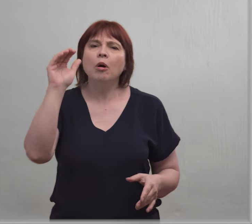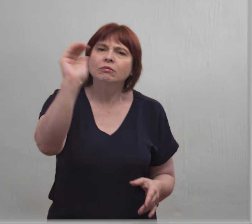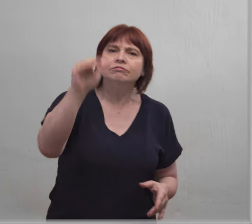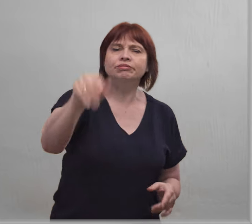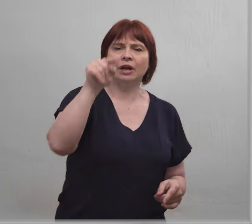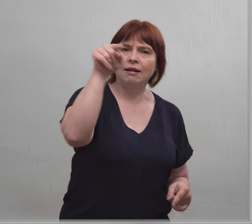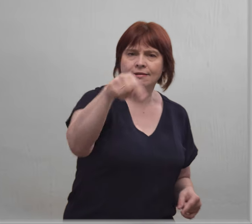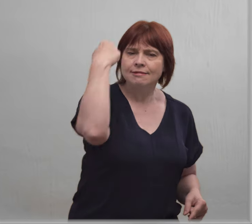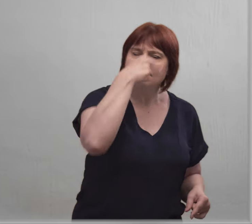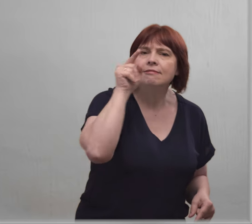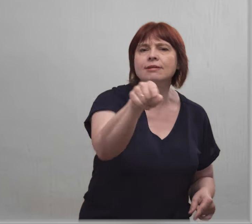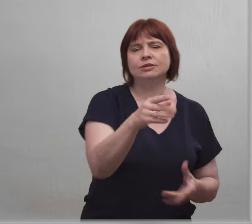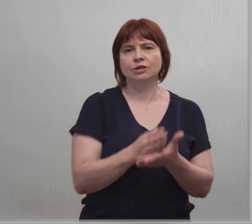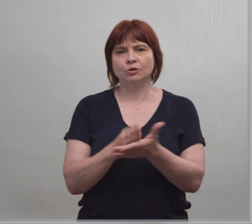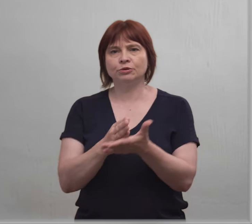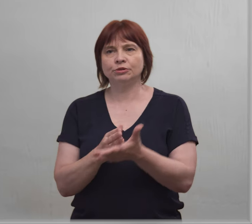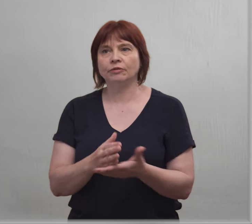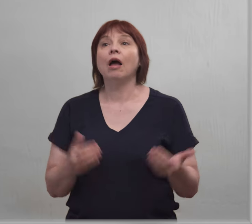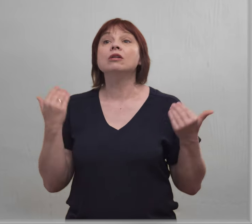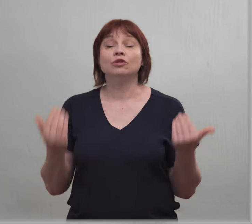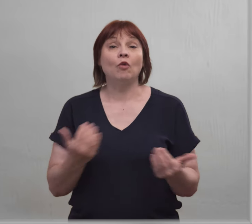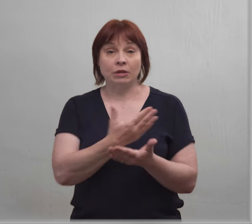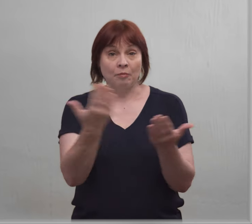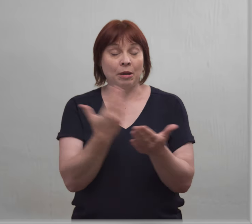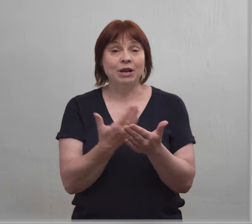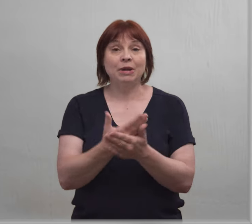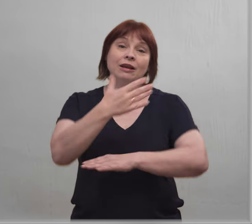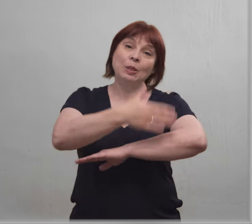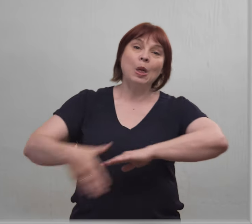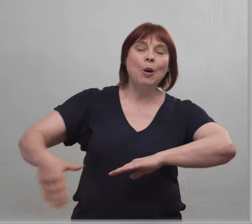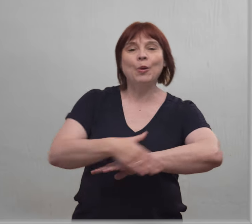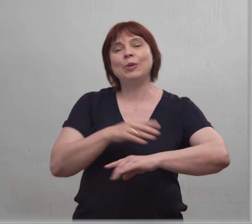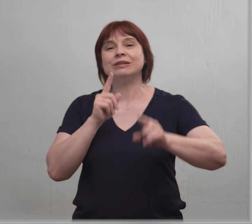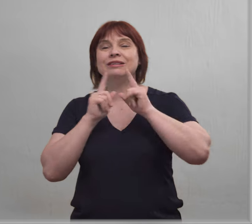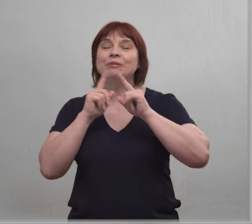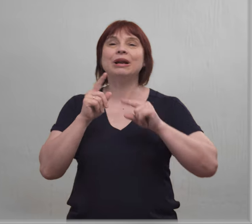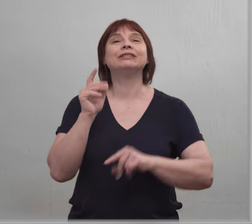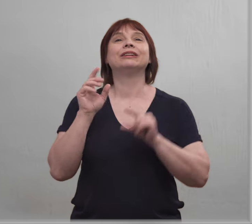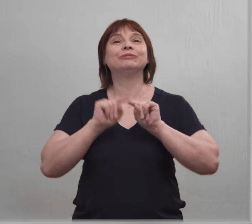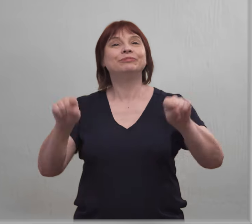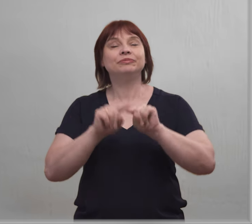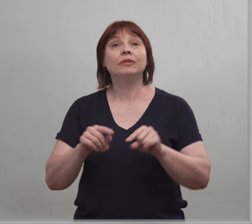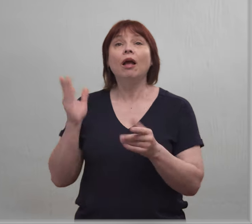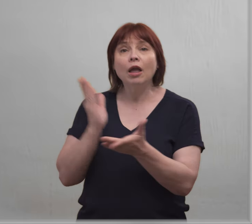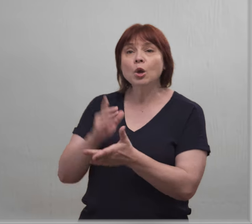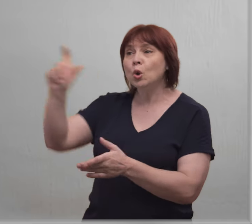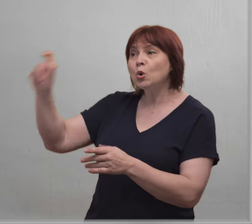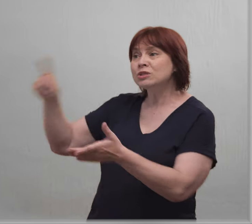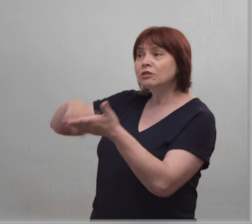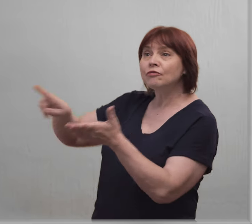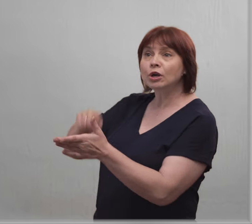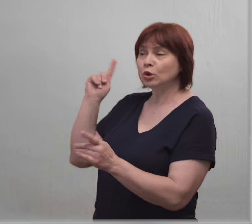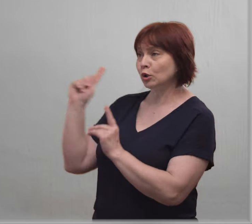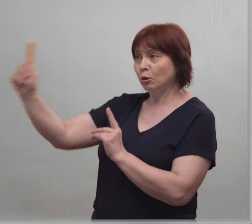звучит для всех людей. Сегодня мы собираемся на улице, и кто-то может мимо проходить и зайти, и услышать благую весть, потому что